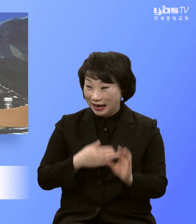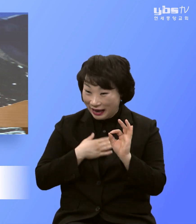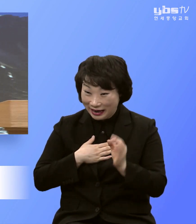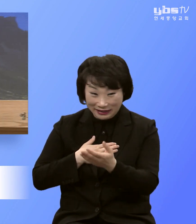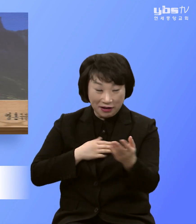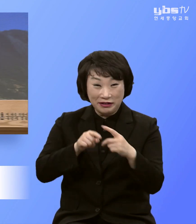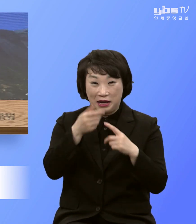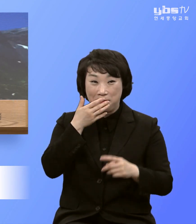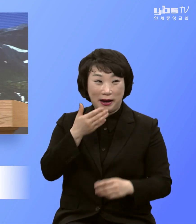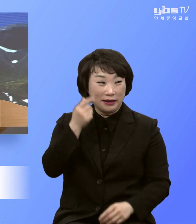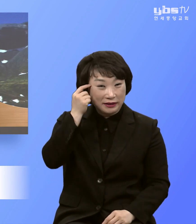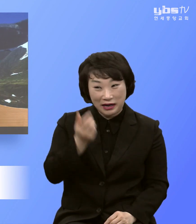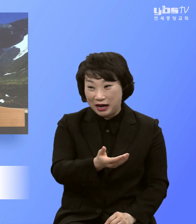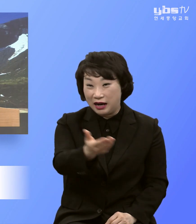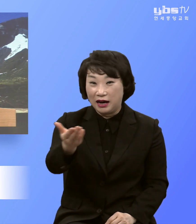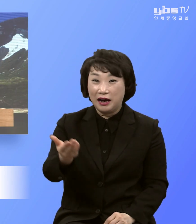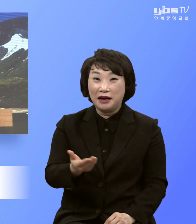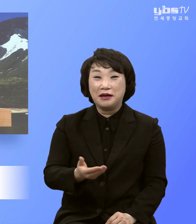말인지 이해가 됩니까?